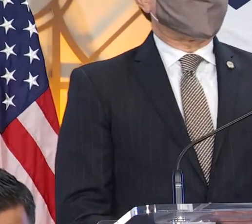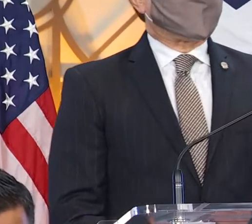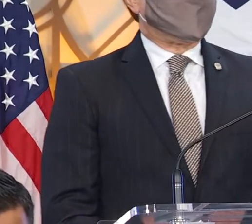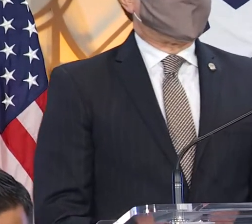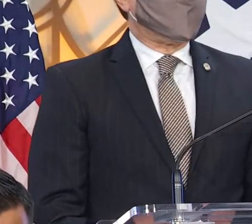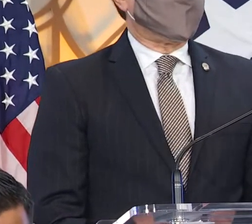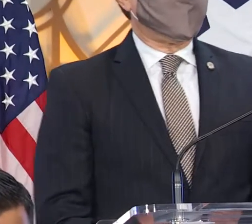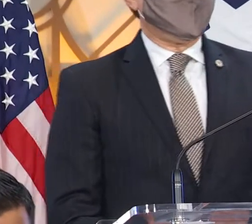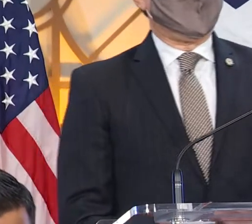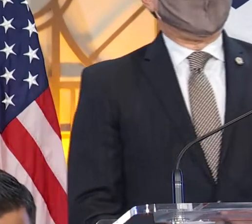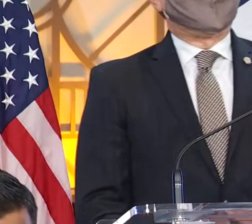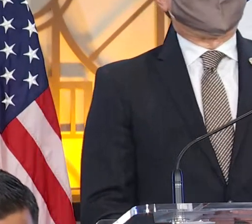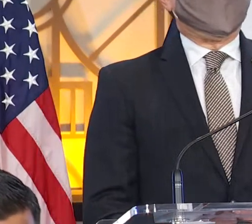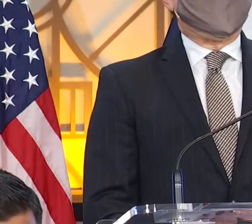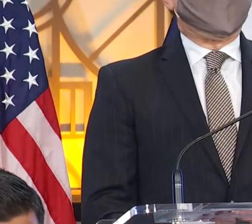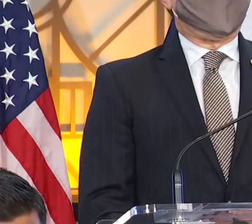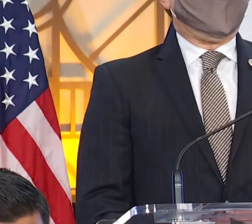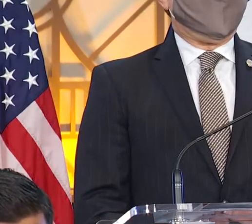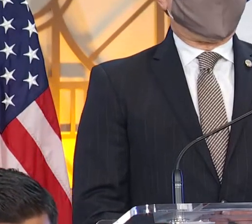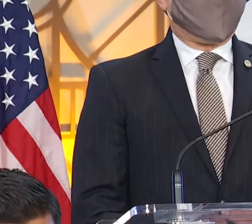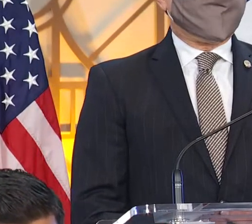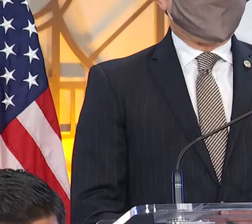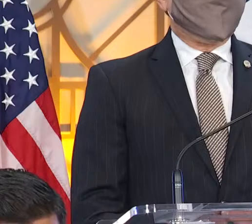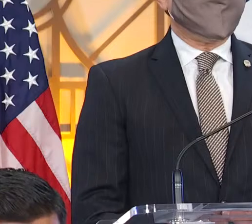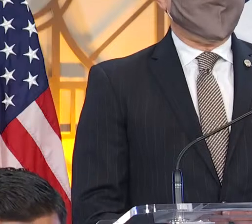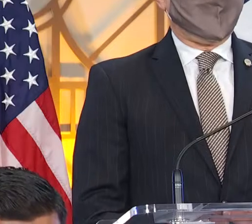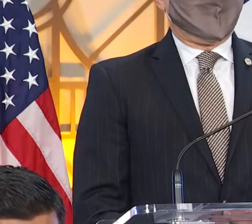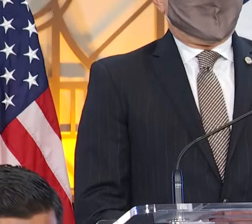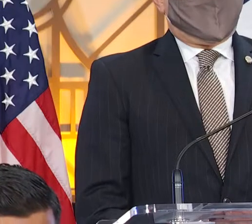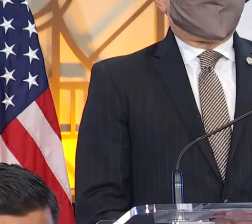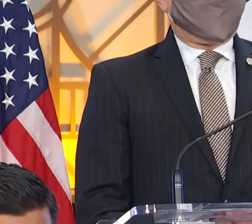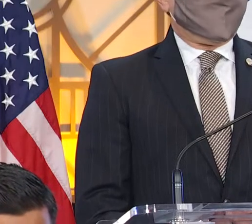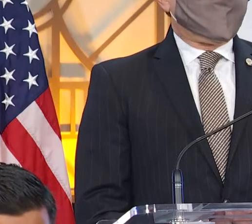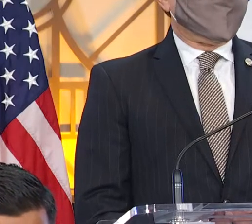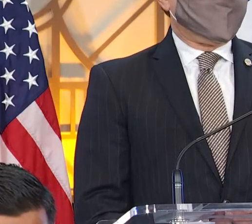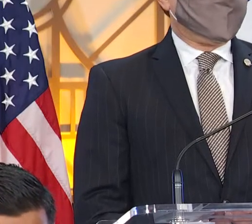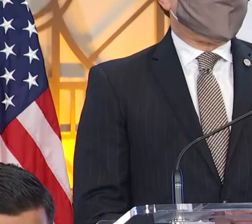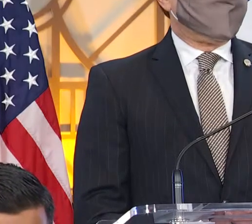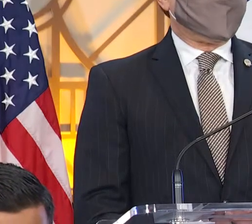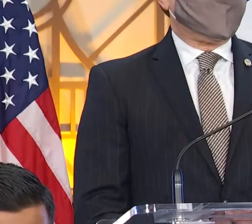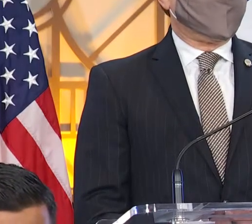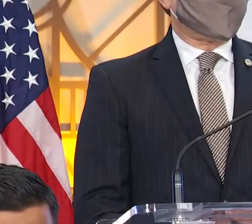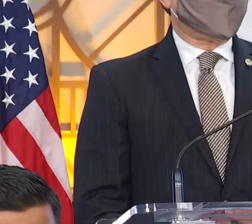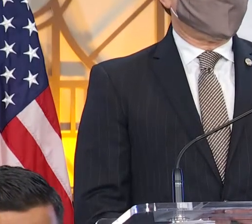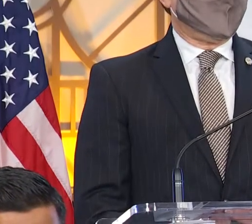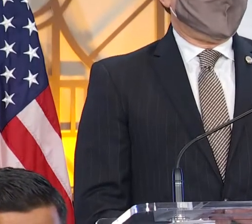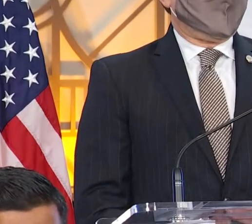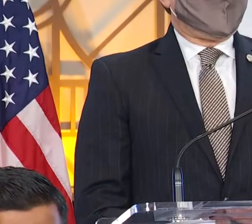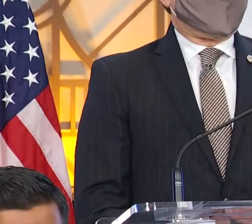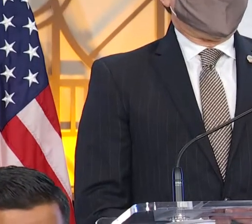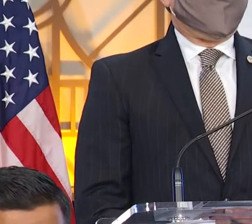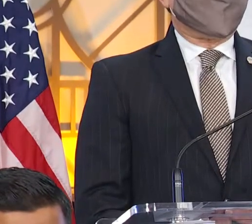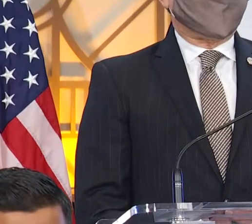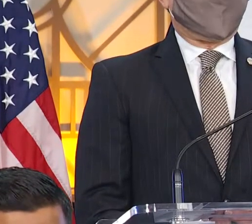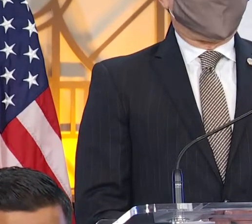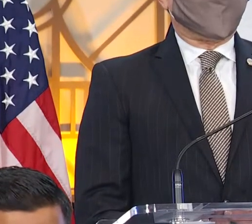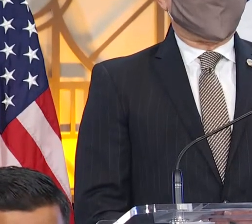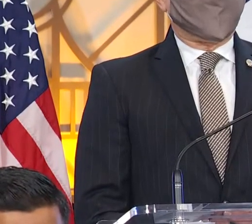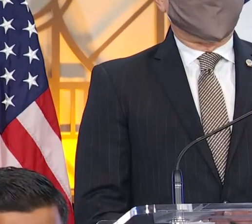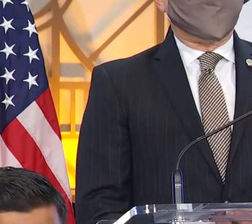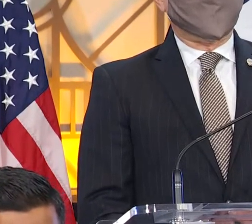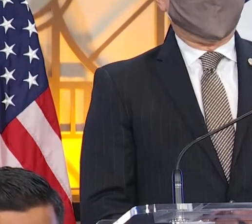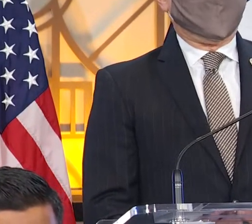El puerto espacial de Houston sigue progresando. Solamente en diciembre 18 terminamos